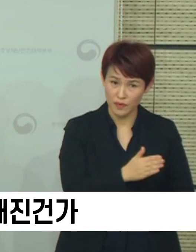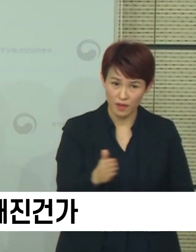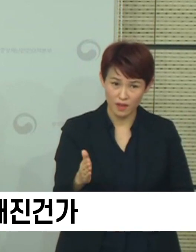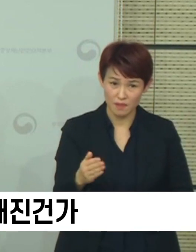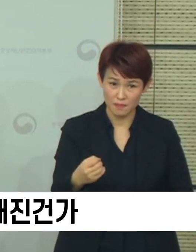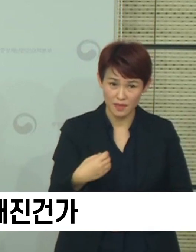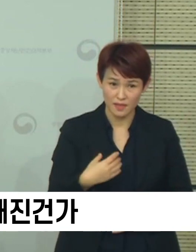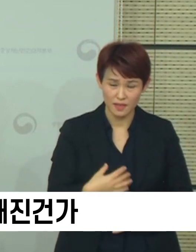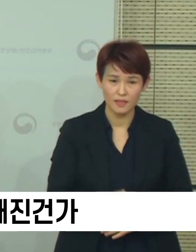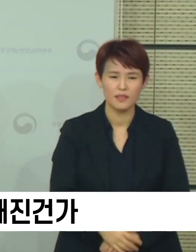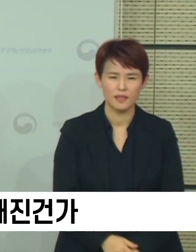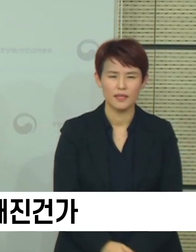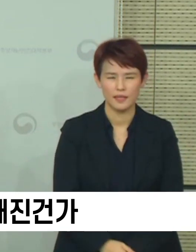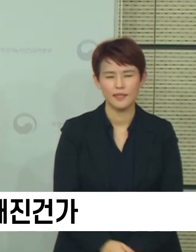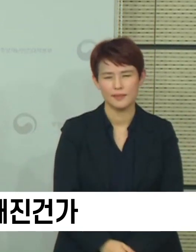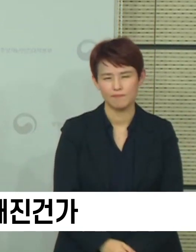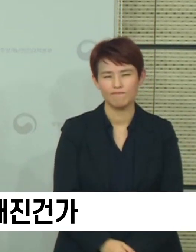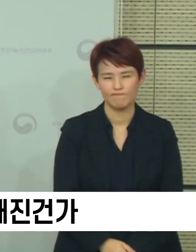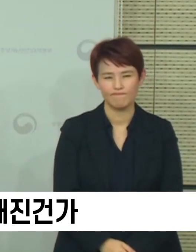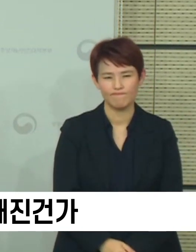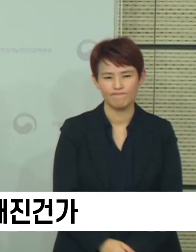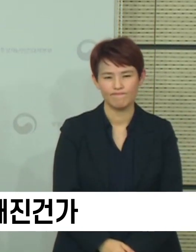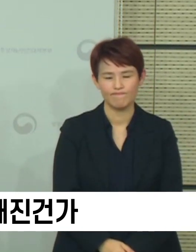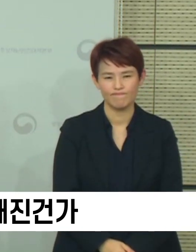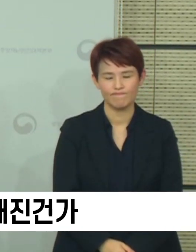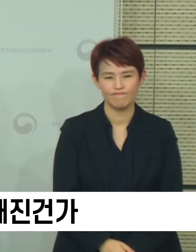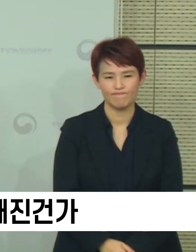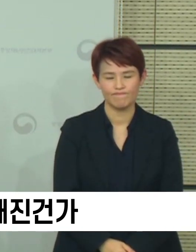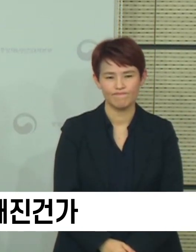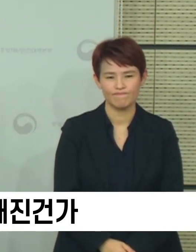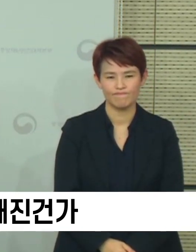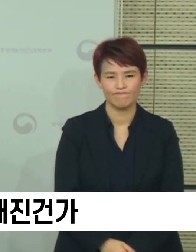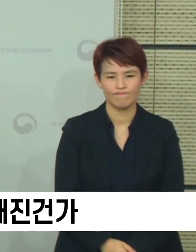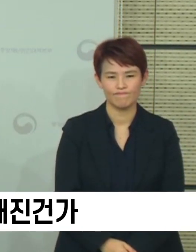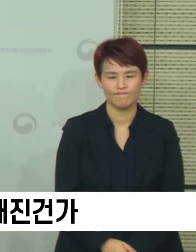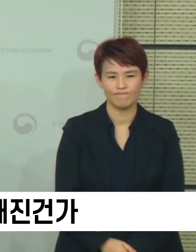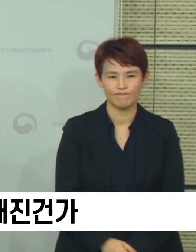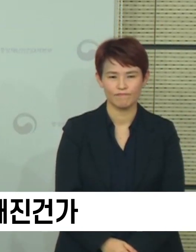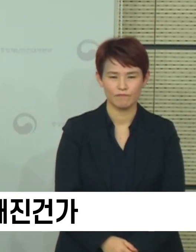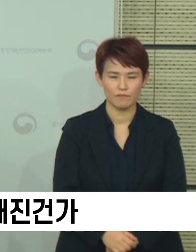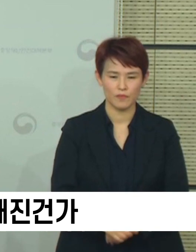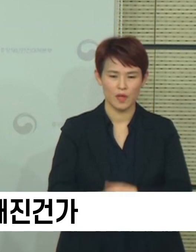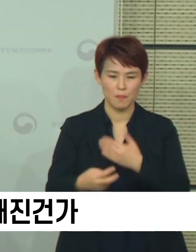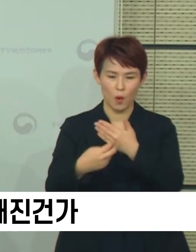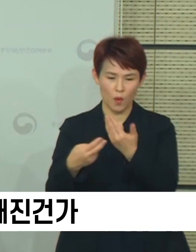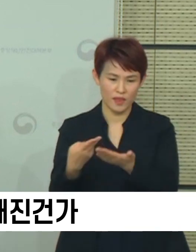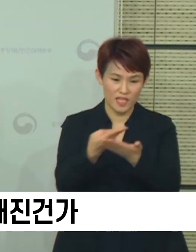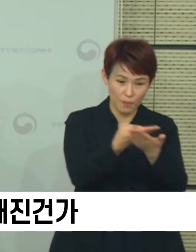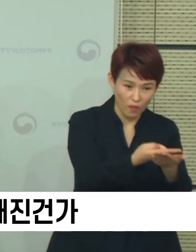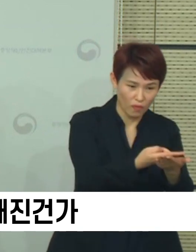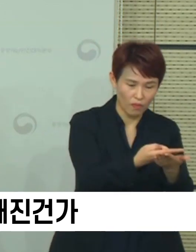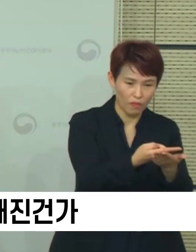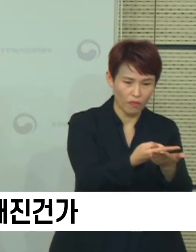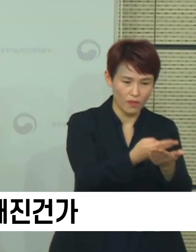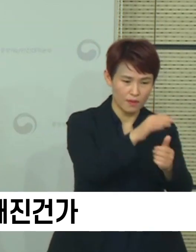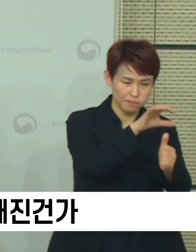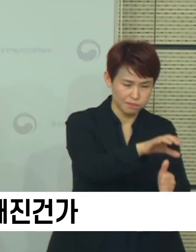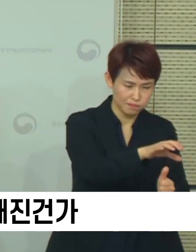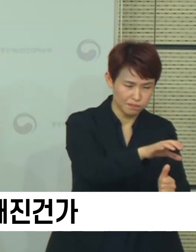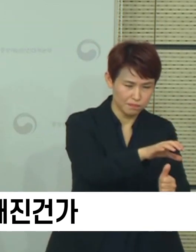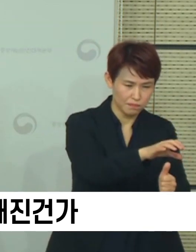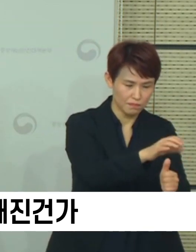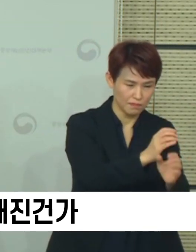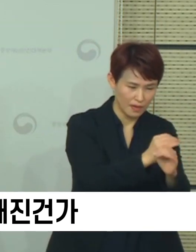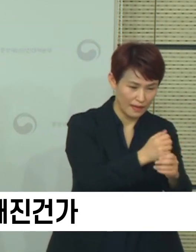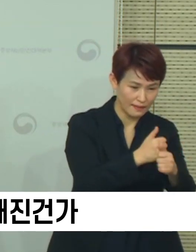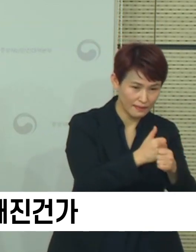그 좀 소강 상태에 있는 점에 대해서는 이제 입원하신 날짜 격리가 시작된 날짜하고도 좀